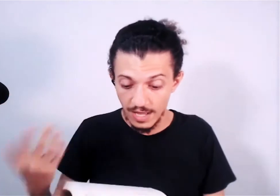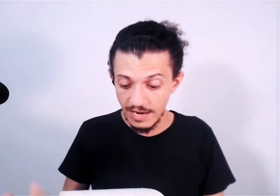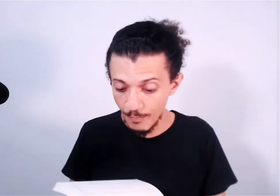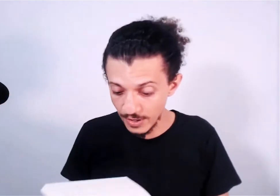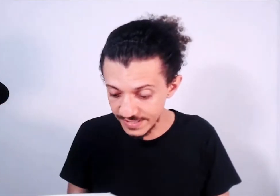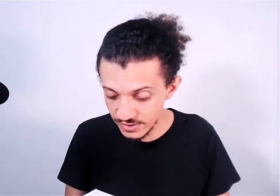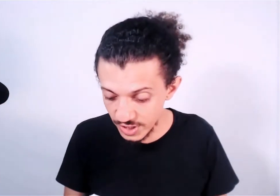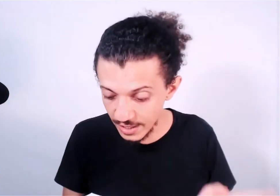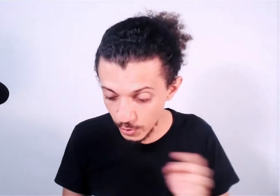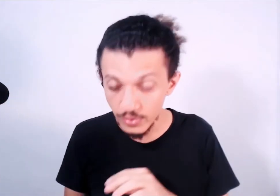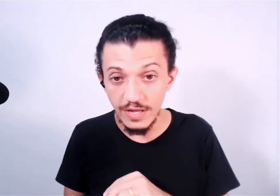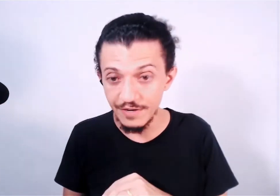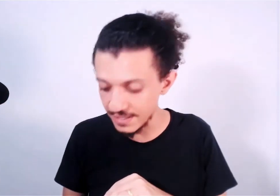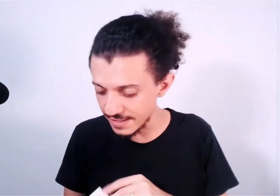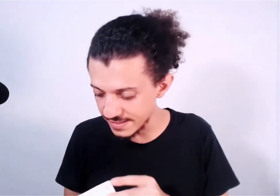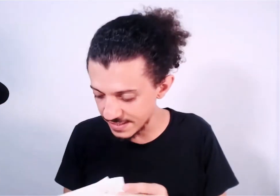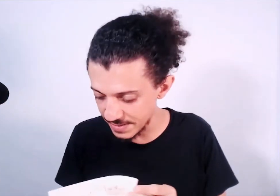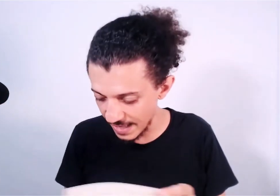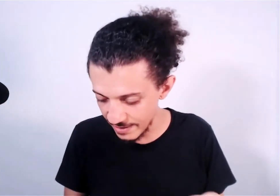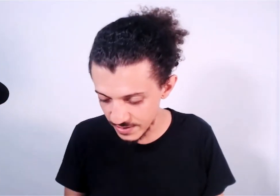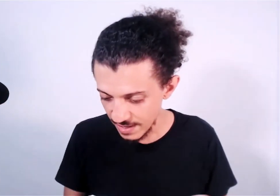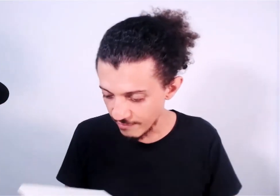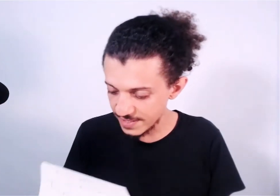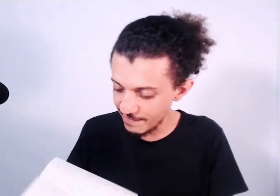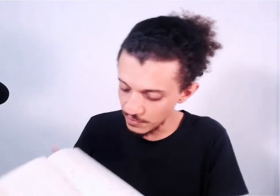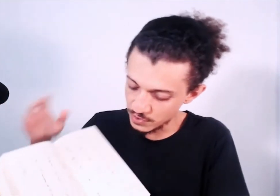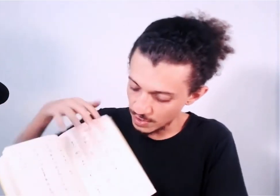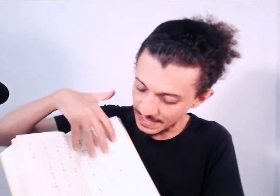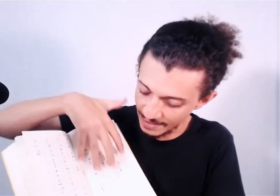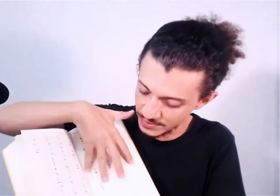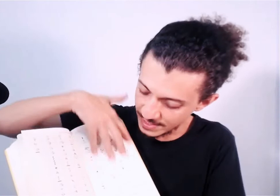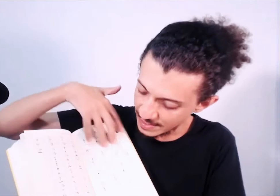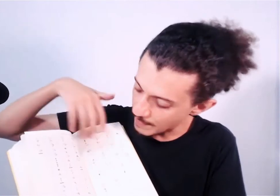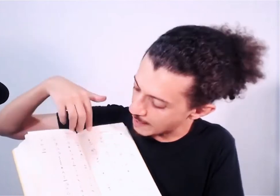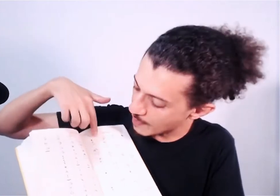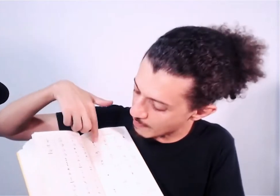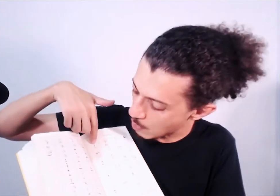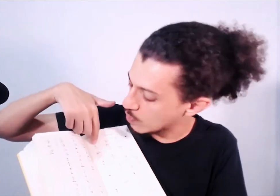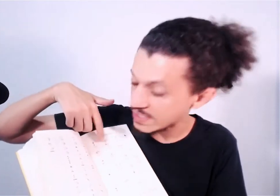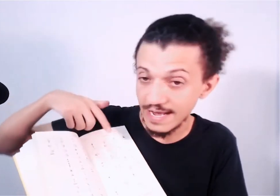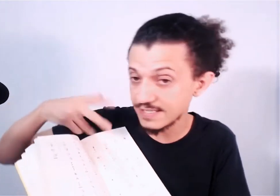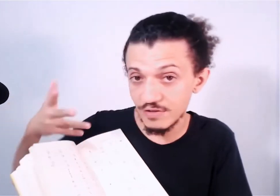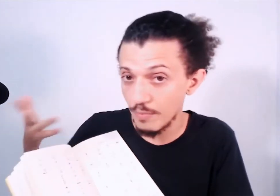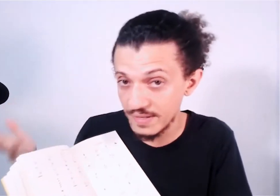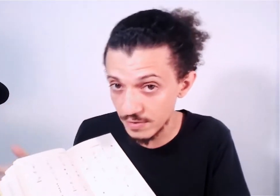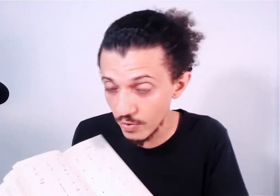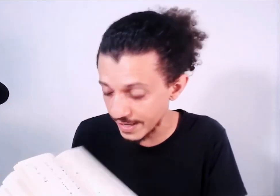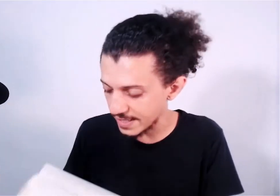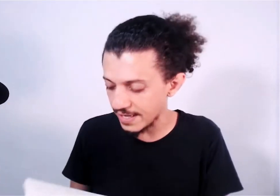no processo de leitura do livro Escrita de Sinais e Mistérios, você vê os glossários aqui também, para alguns sinais que eventualmente você não conhece ainda, para